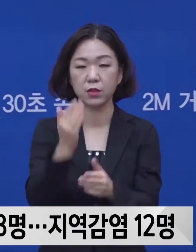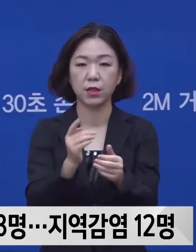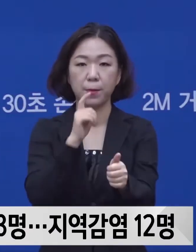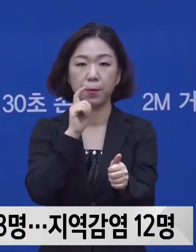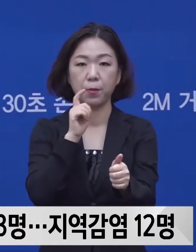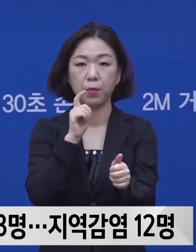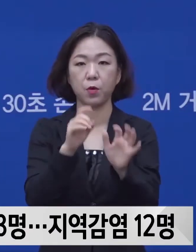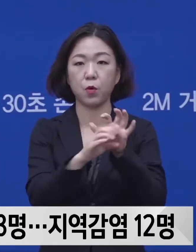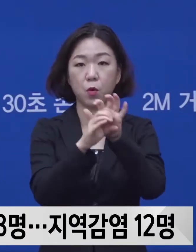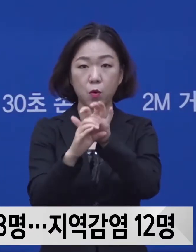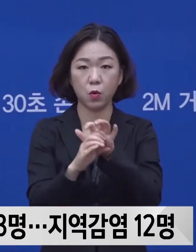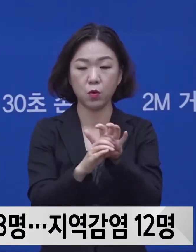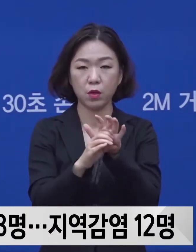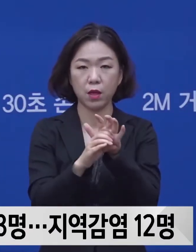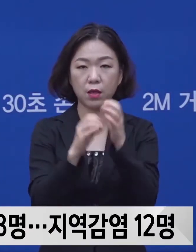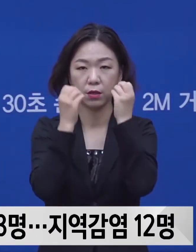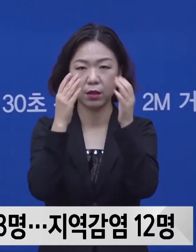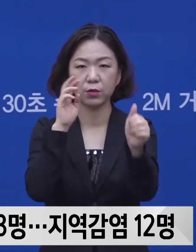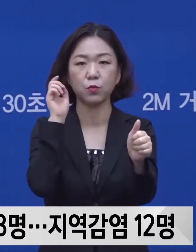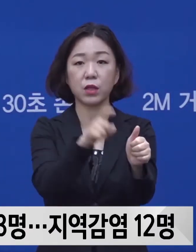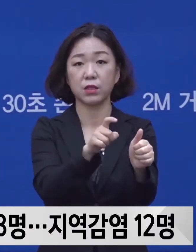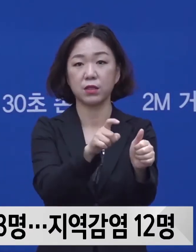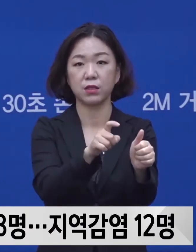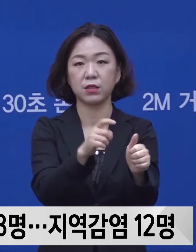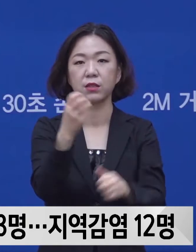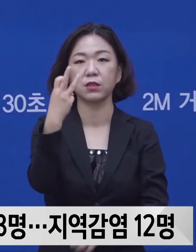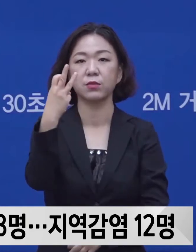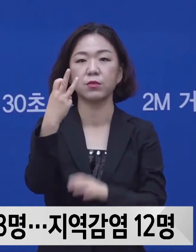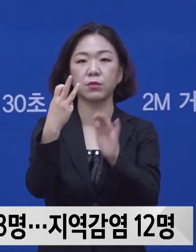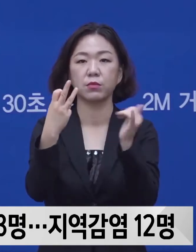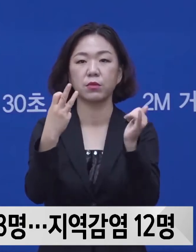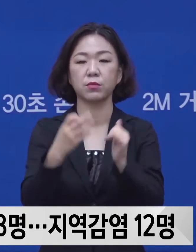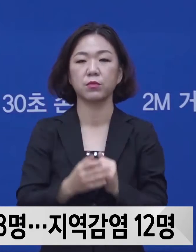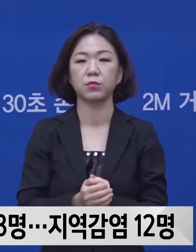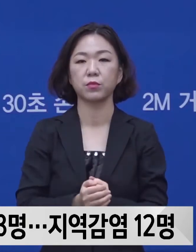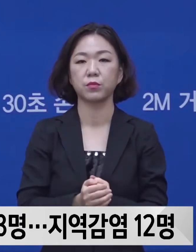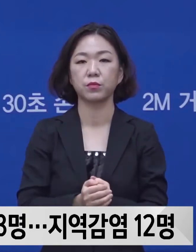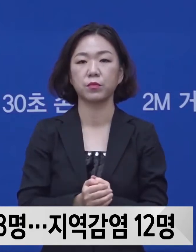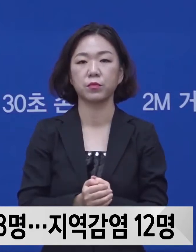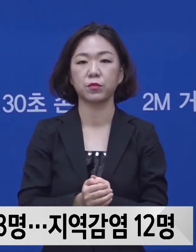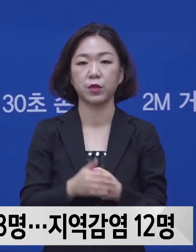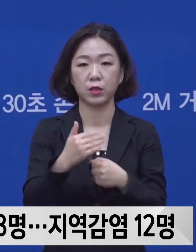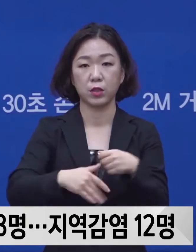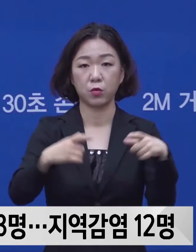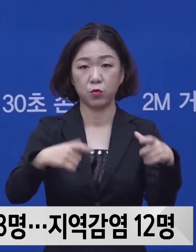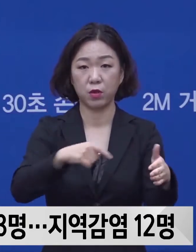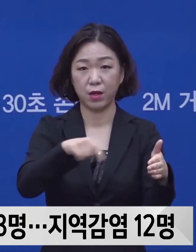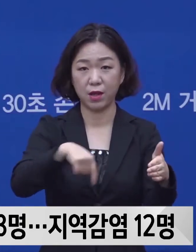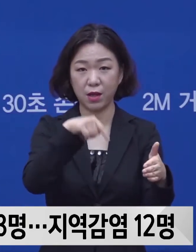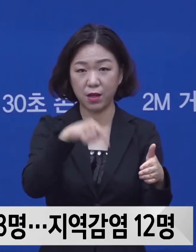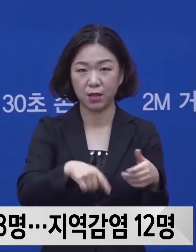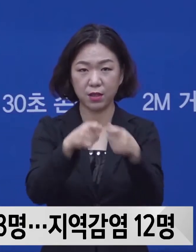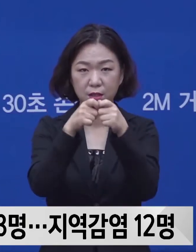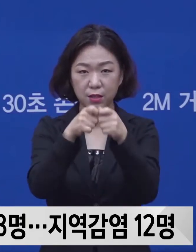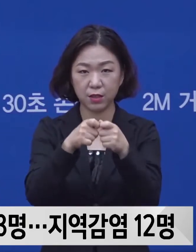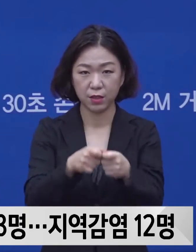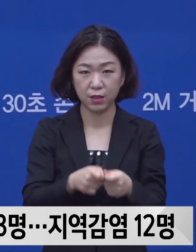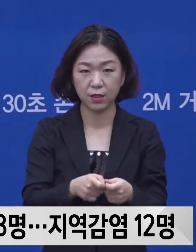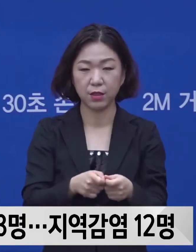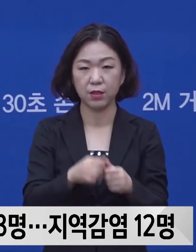코로나19 신규 확진 환자는 13명입니다. 지역 감염 확진 환자 세부 내역입니다.